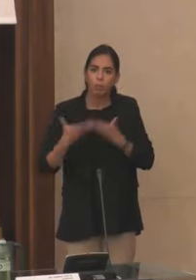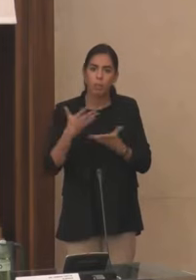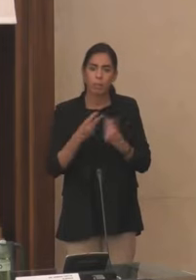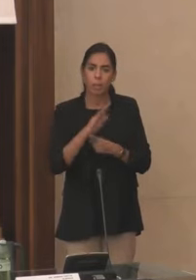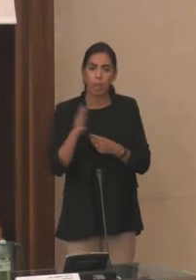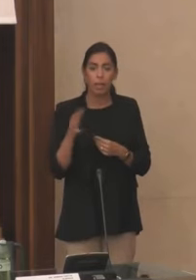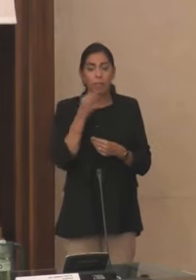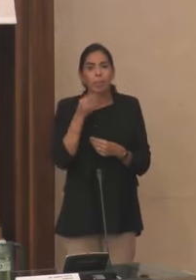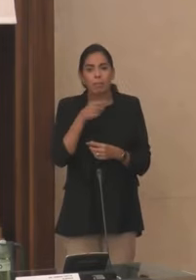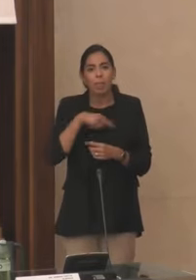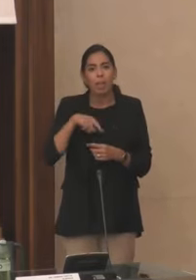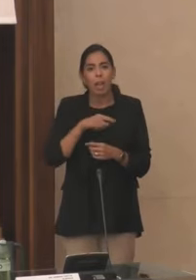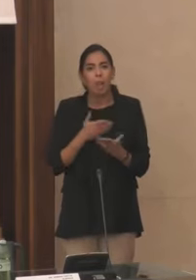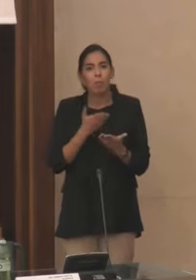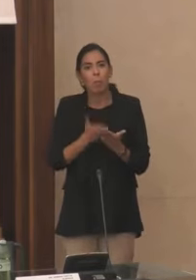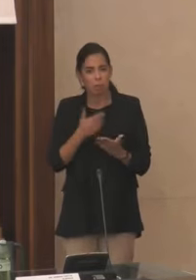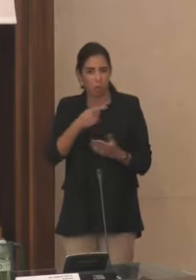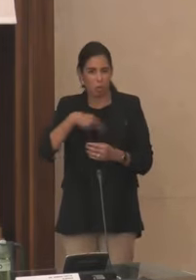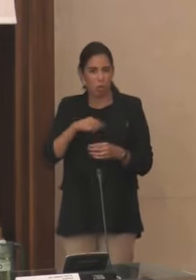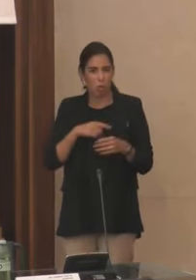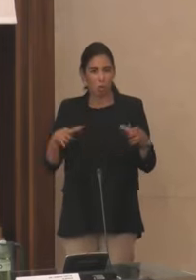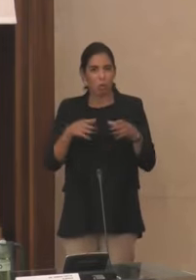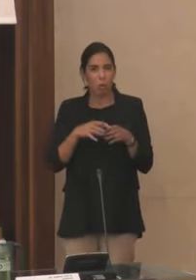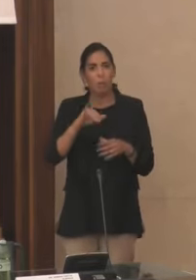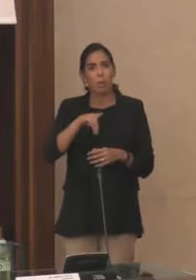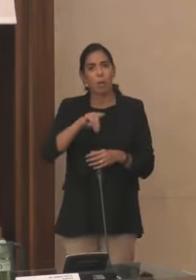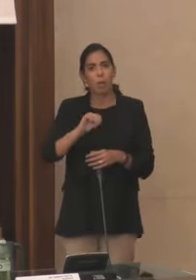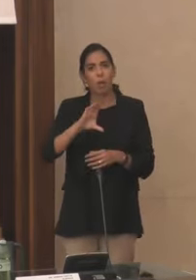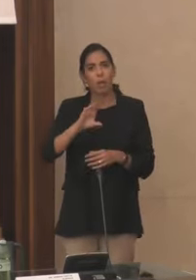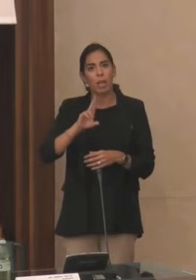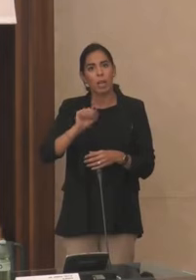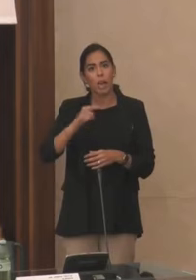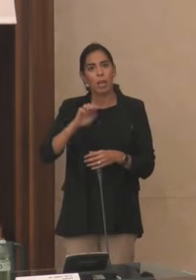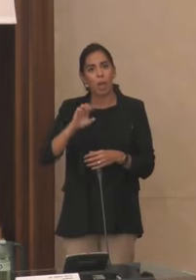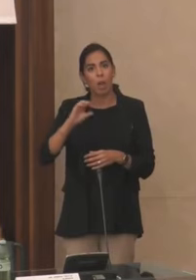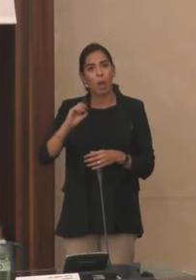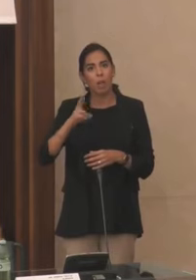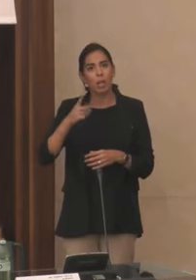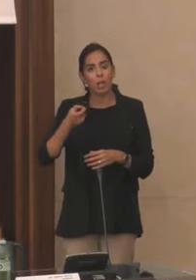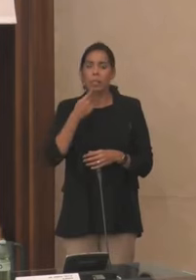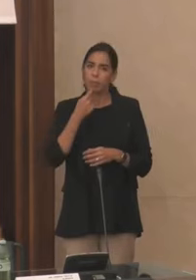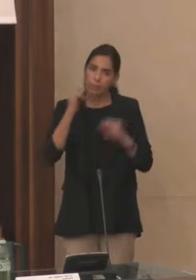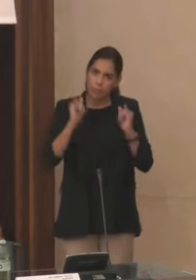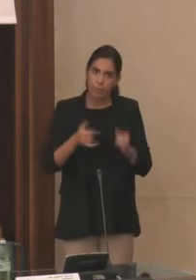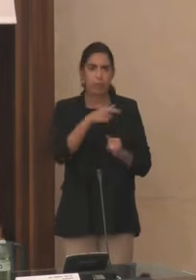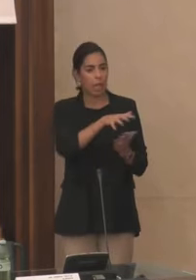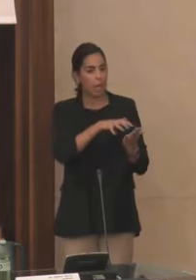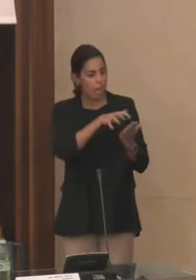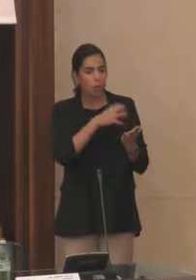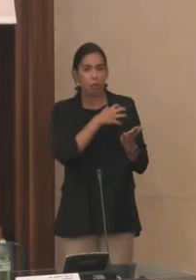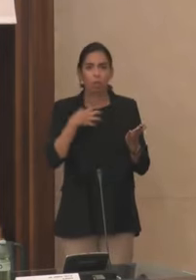che proponiamo noi di Ippocrate Org, sì, letteratura scientifica che deve essere conosciuta, deve essere letta, deve essere